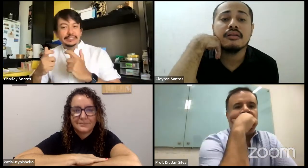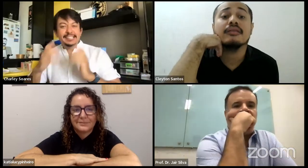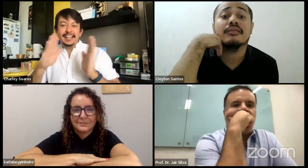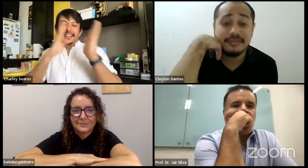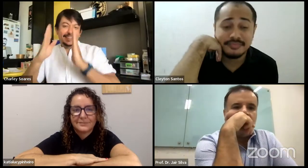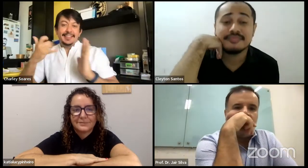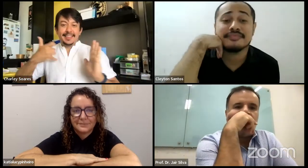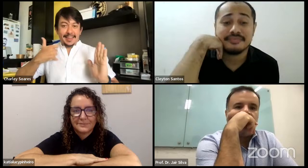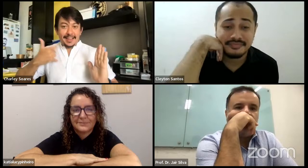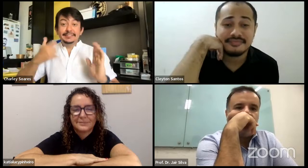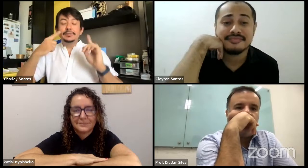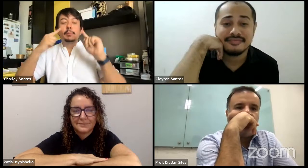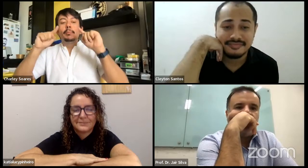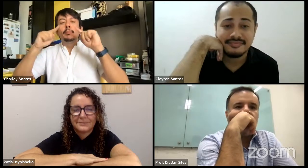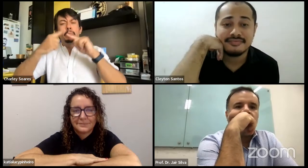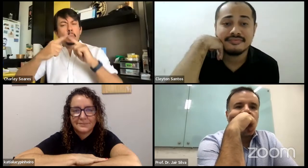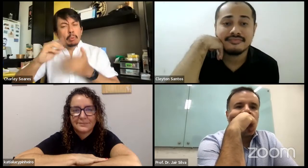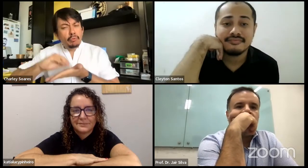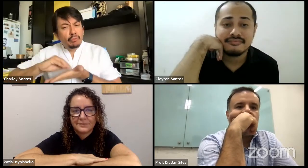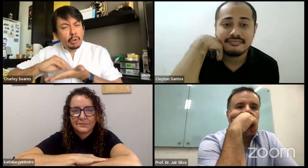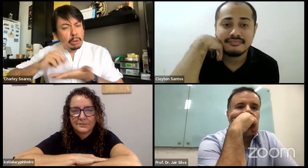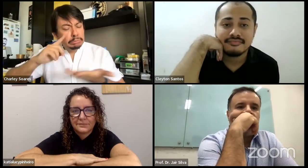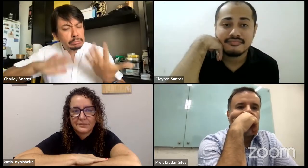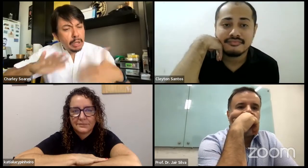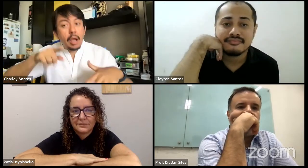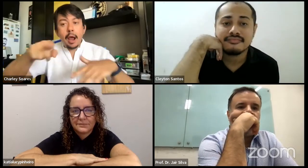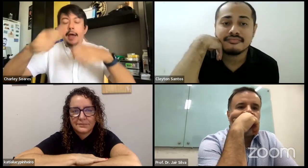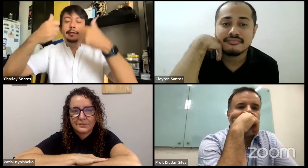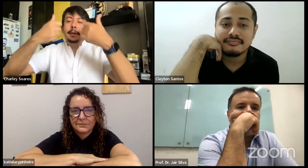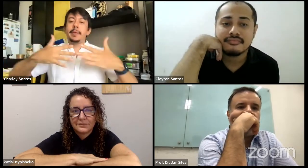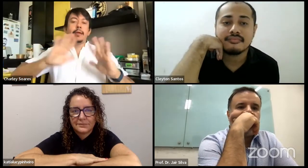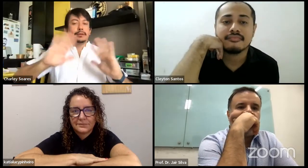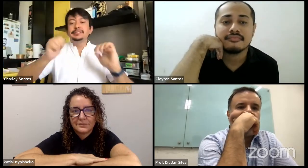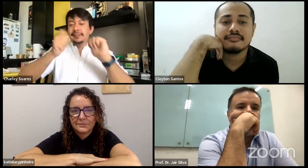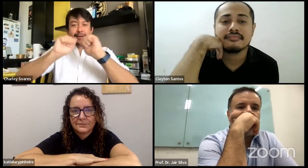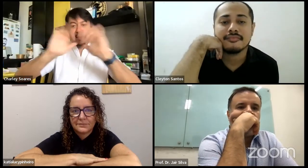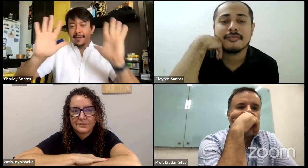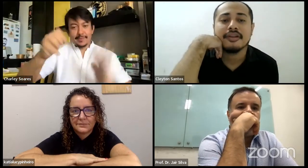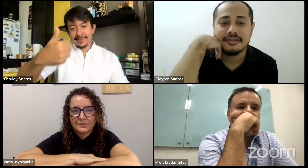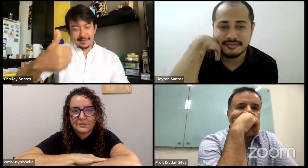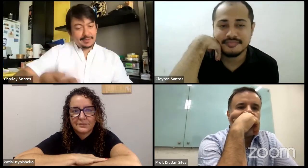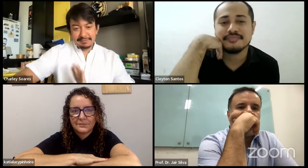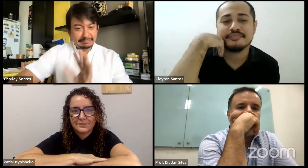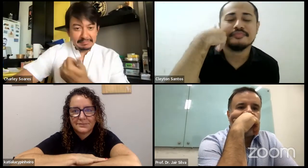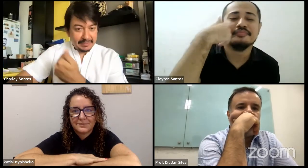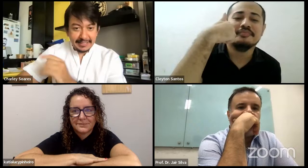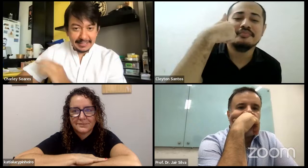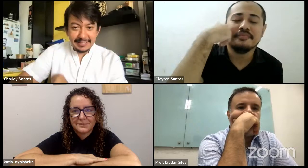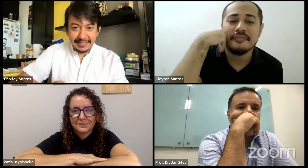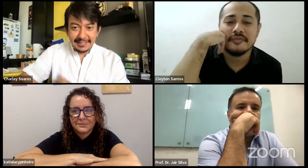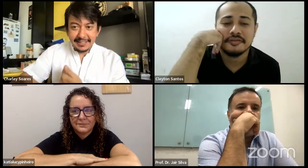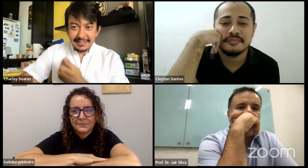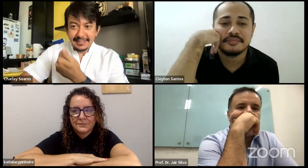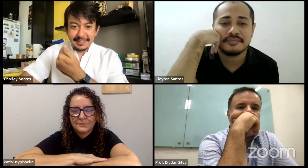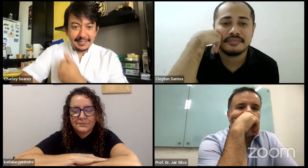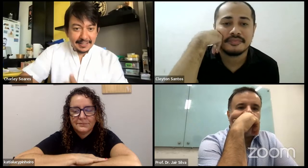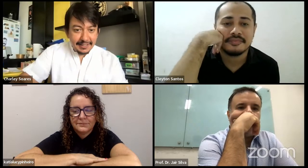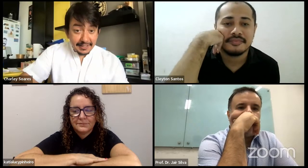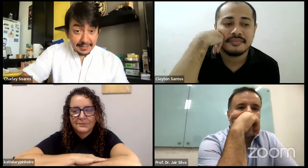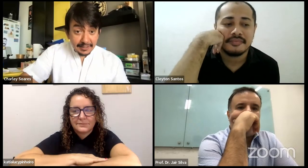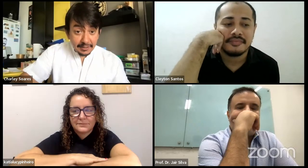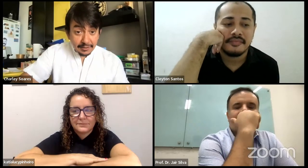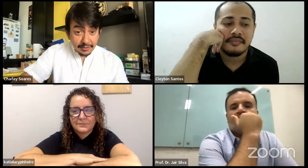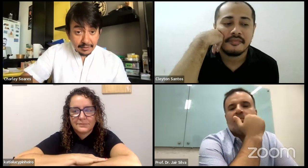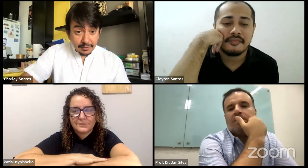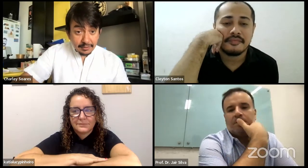Você mostrou alguns surdos, algumas localidades, mostrou a questão da idade também, o perfil dos surdos também, questão de faixa